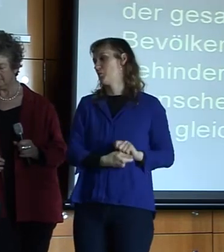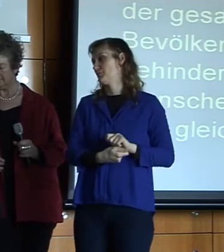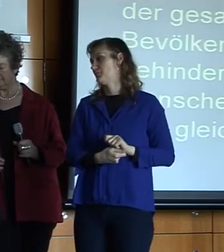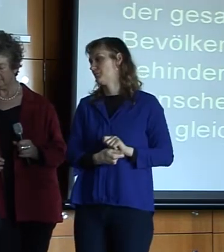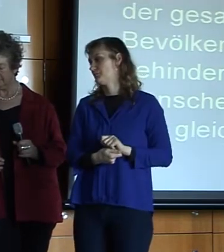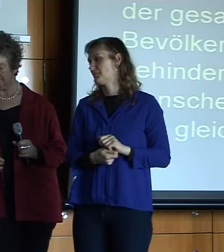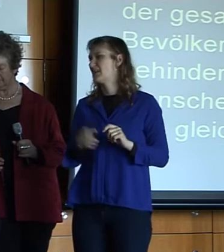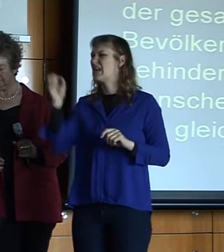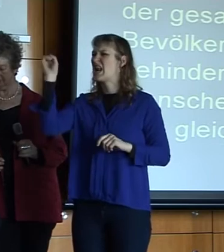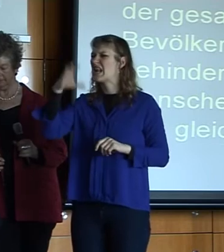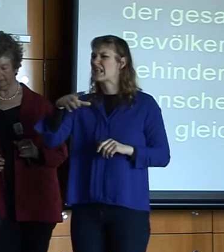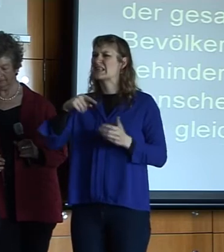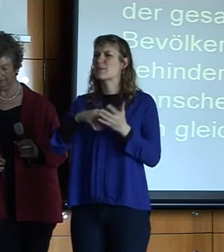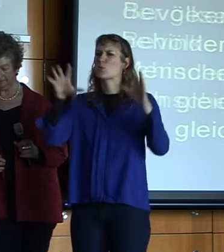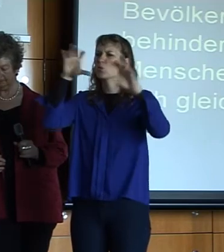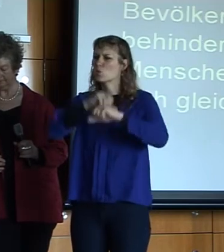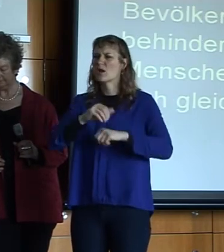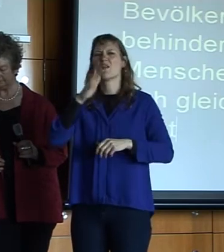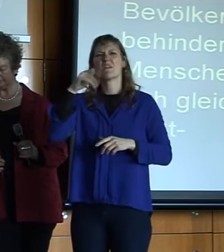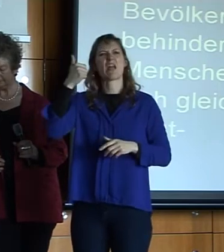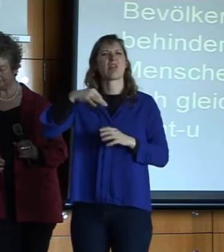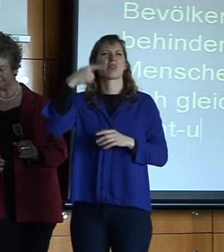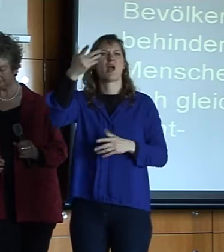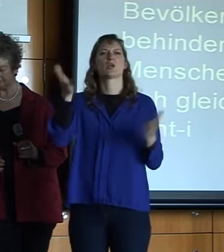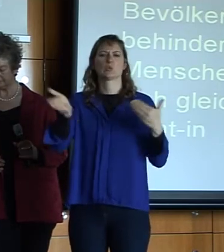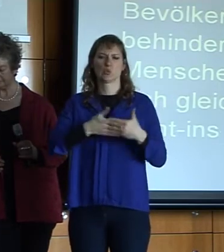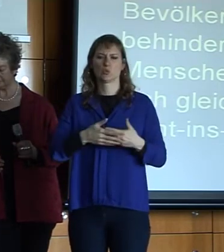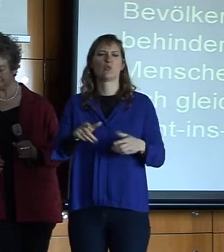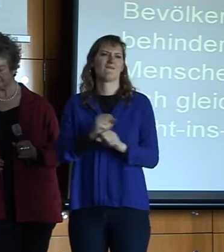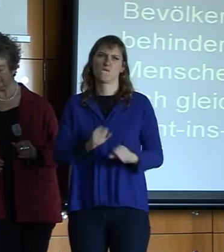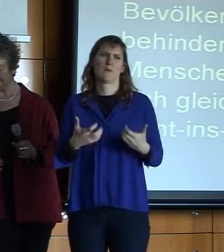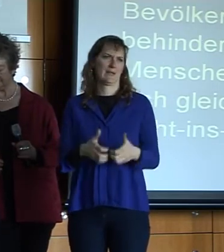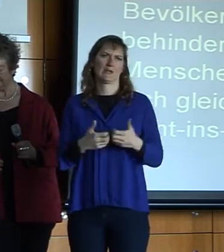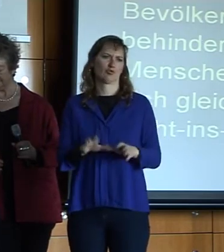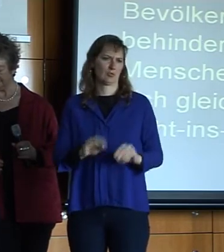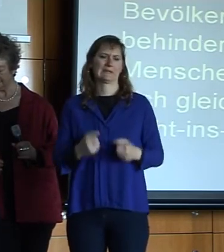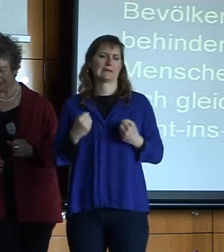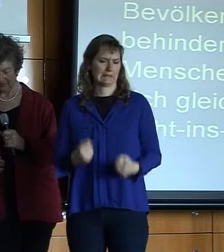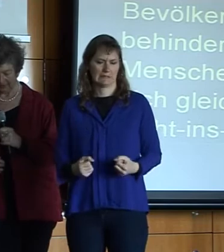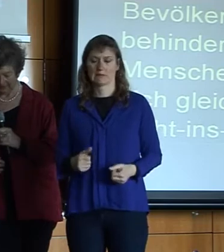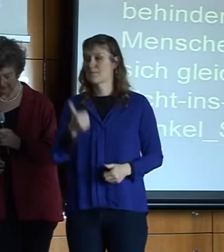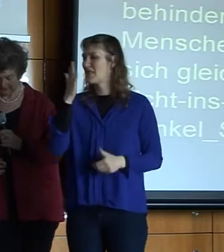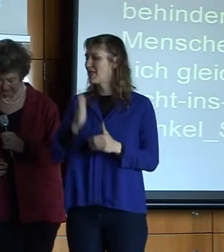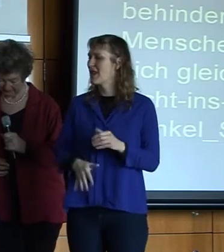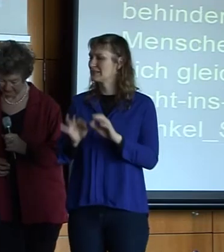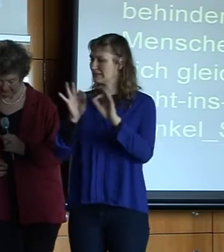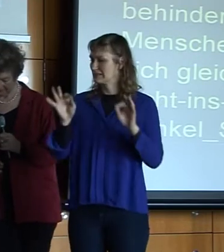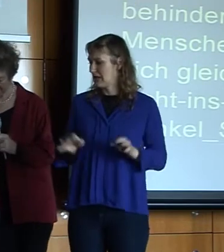diese Licht-ins-Dunkel-Sache wird auch irgendwann einmal zu Ende sein, diese entsetzliche Geschichte. Ein letzter